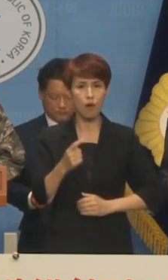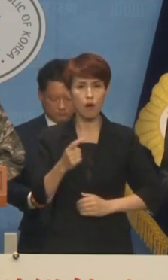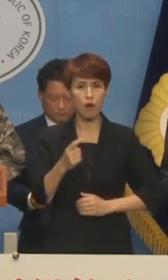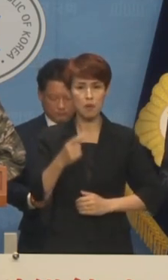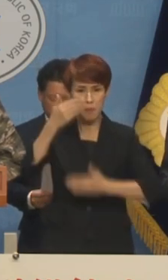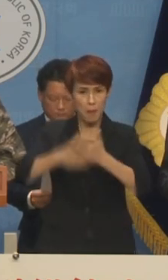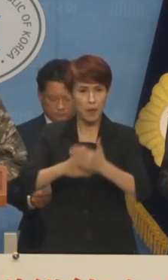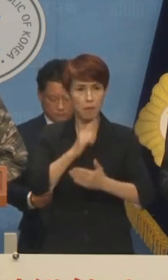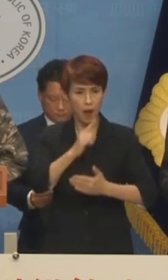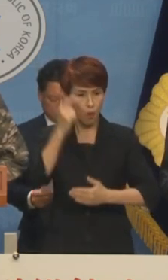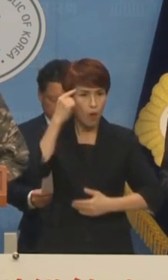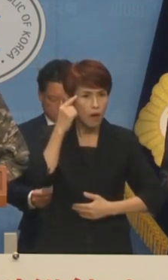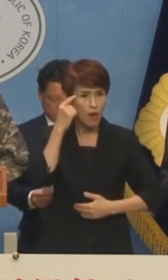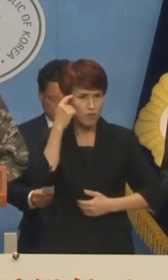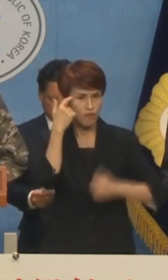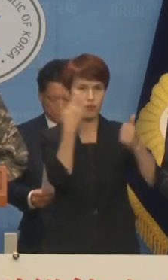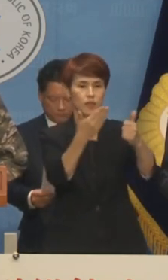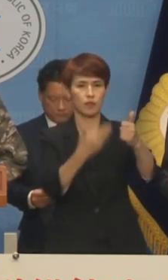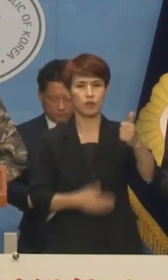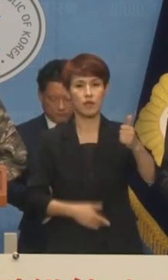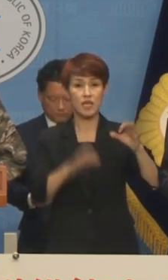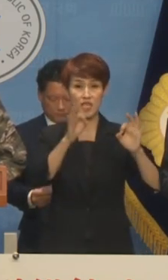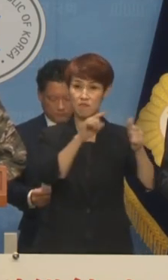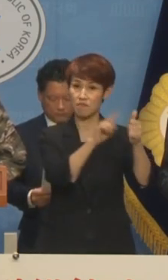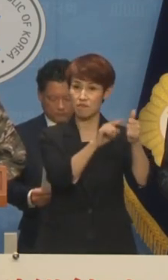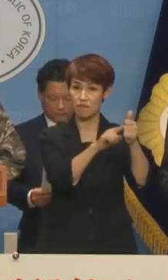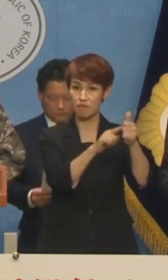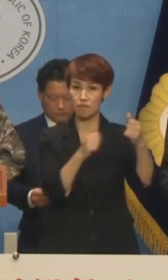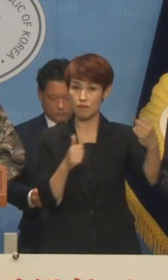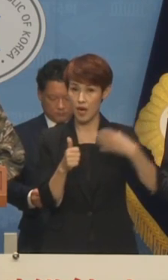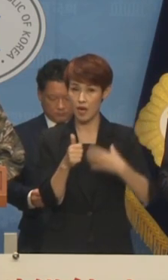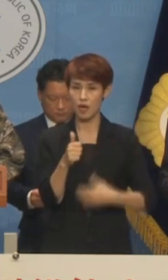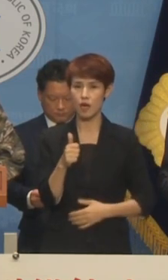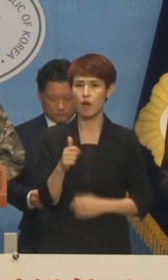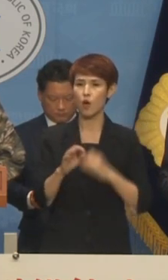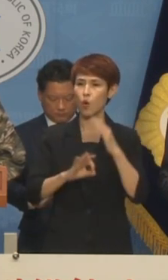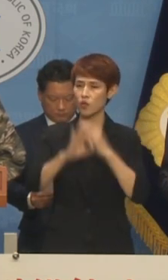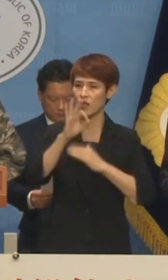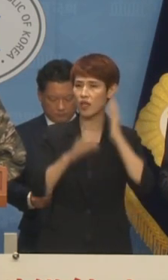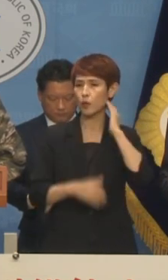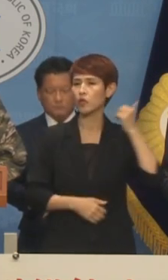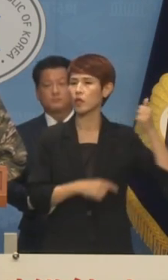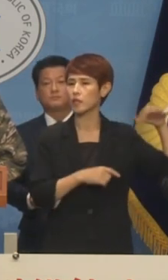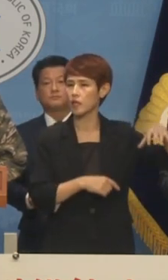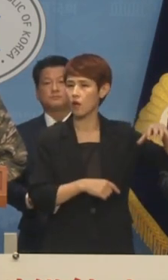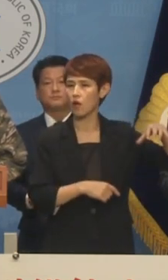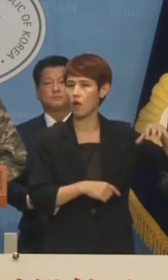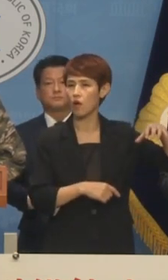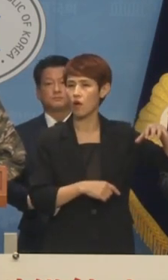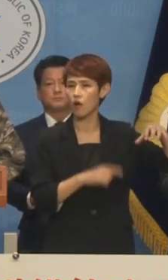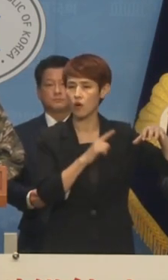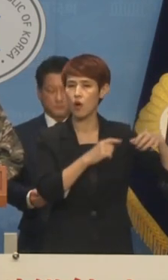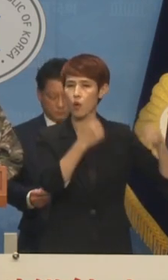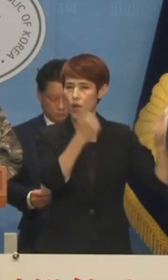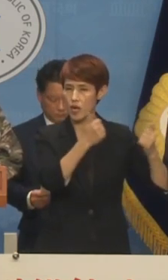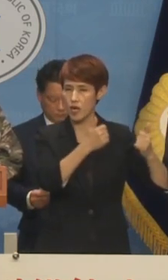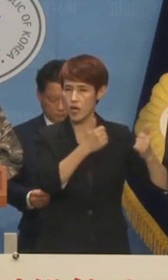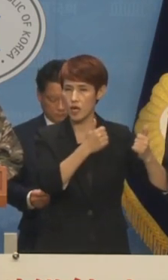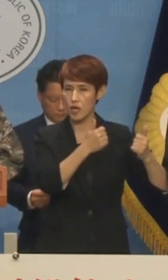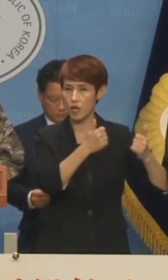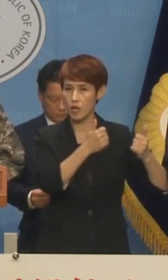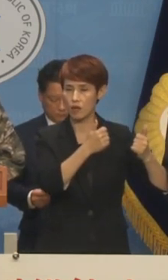라고 묻습니다. 그러자 김 사령관은 오전 대통령실에서 VIP 주재 회의간